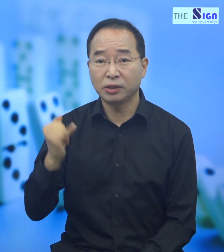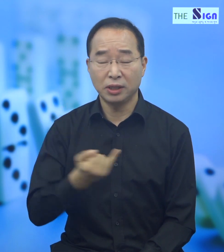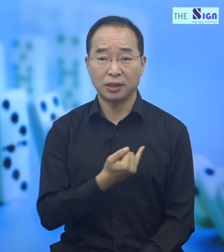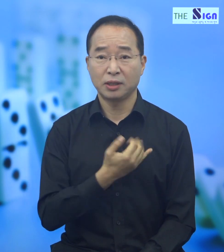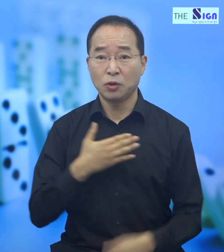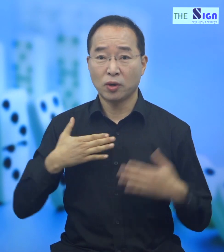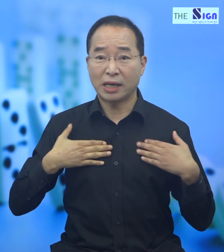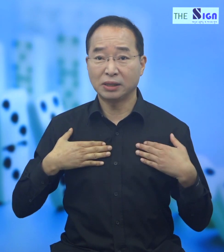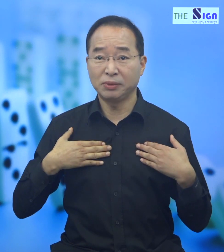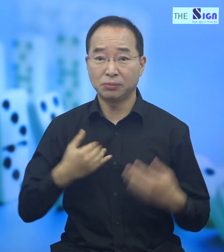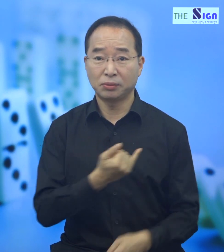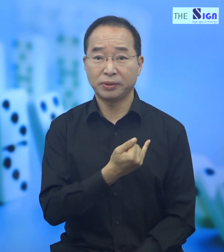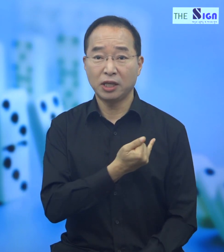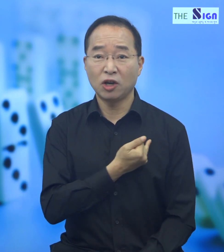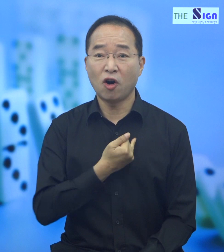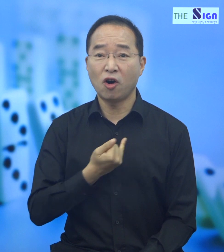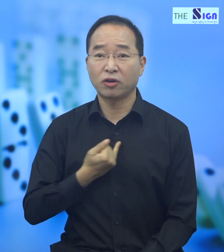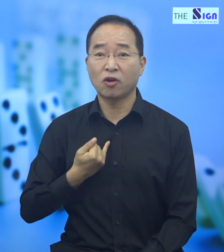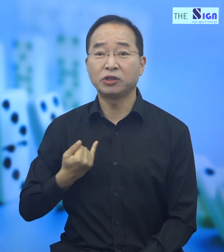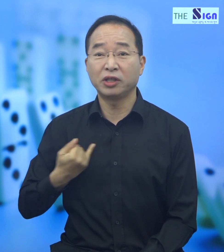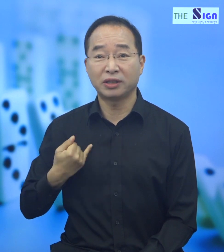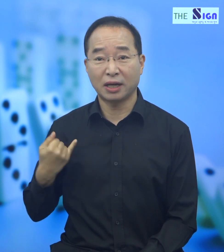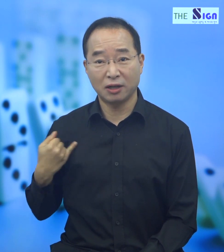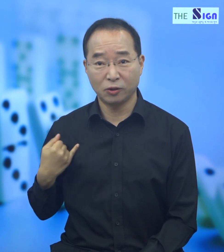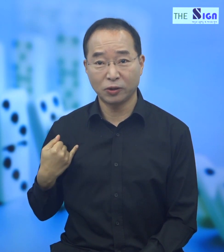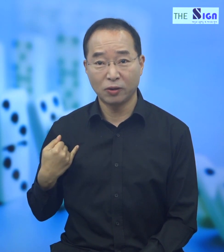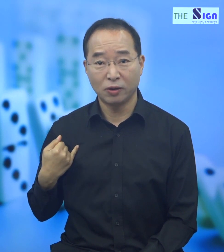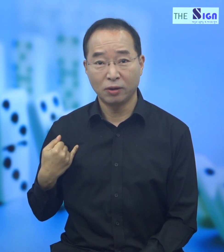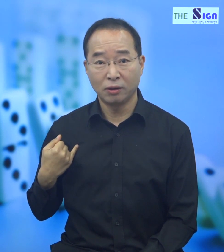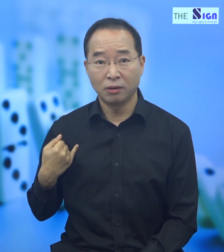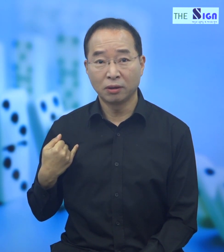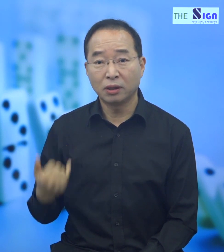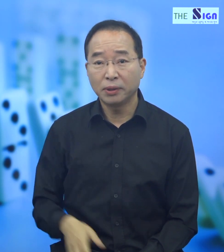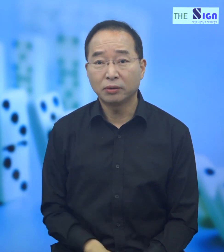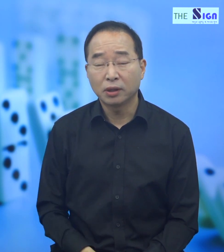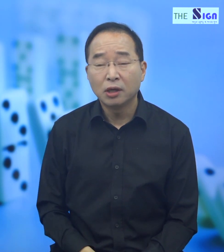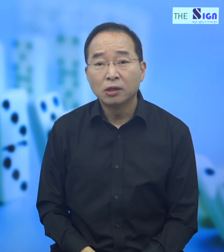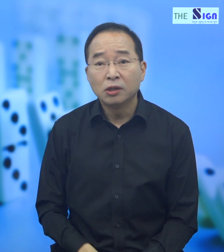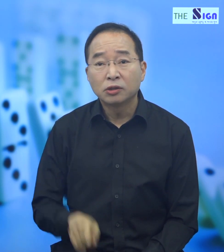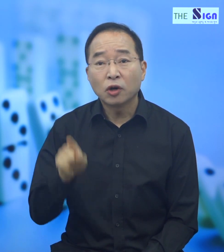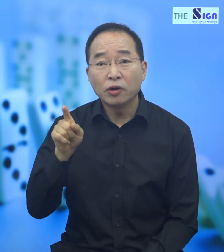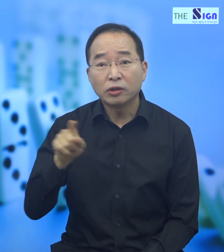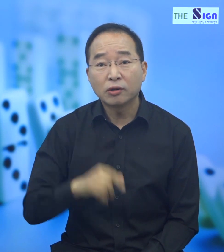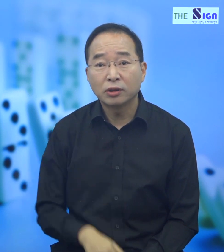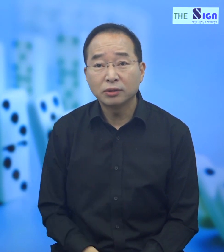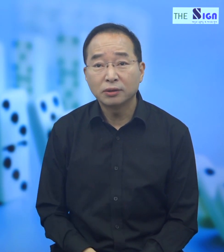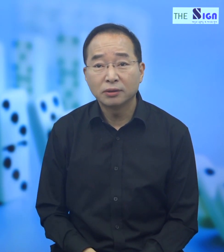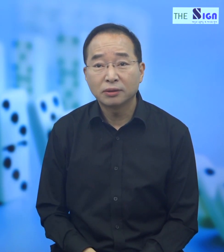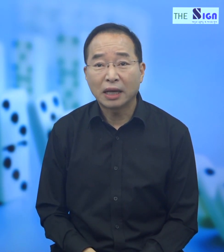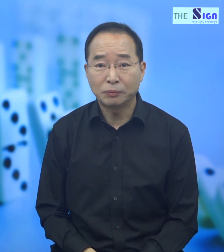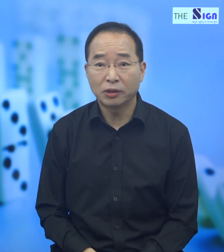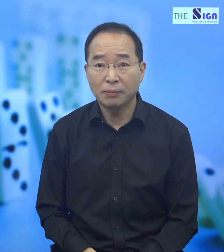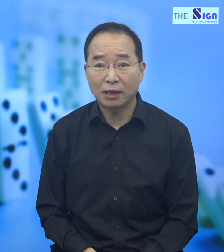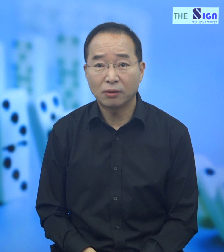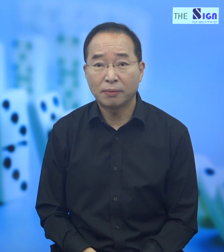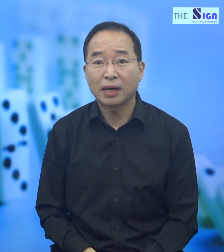여성이 요 가슴 있는 부분에 여러 걸쳐 있다라는 거죠. 그러면 저 여성은 남성이 많어.